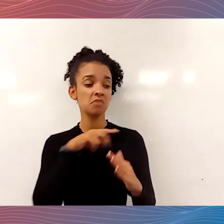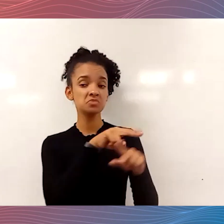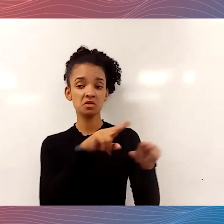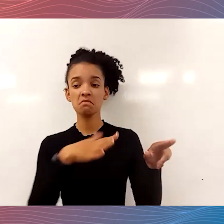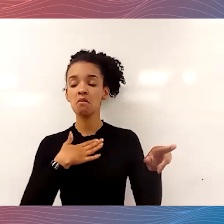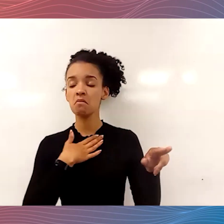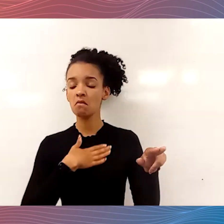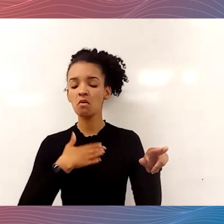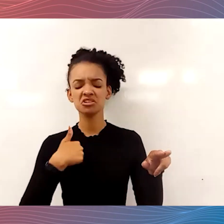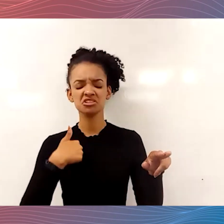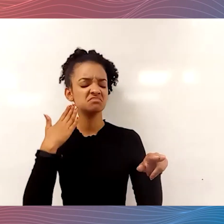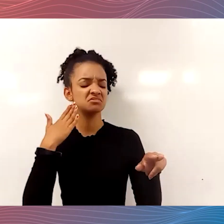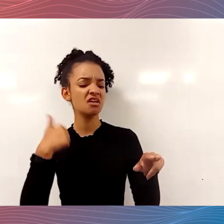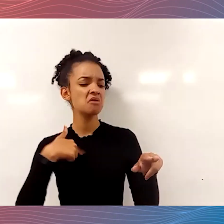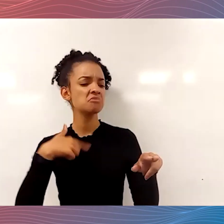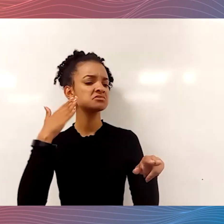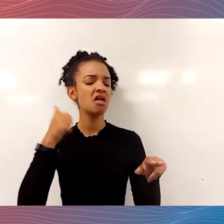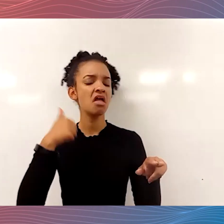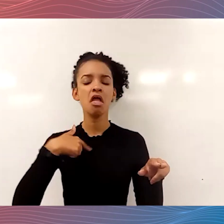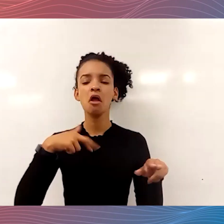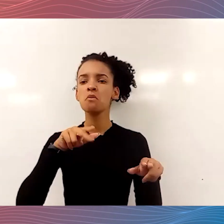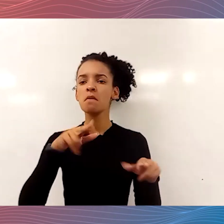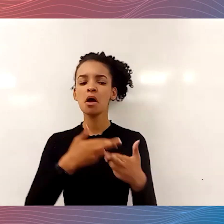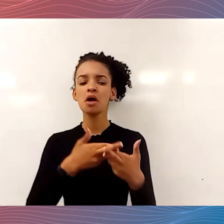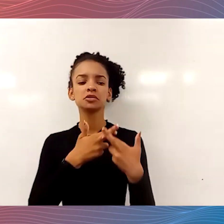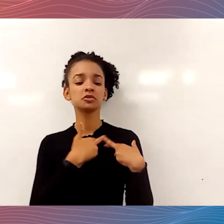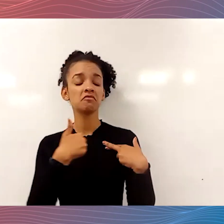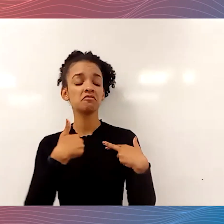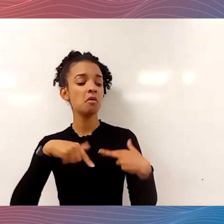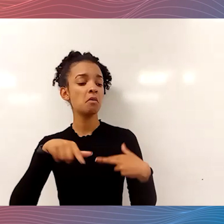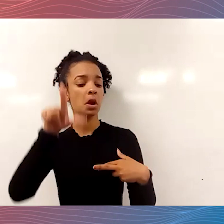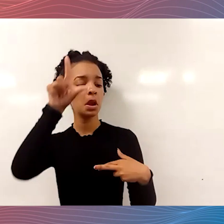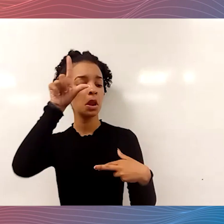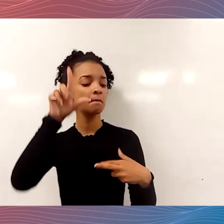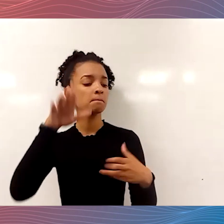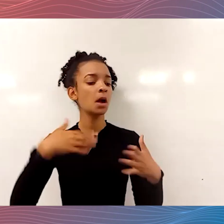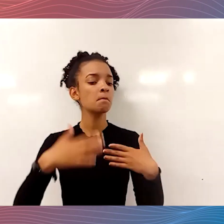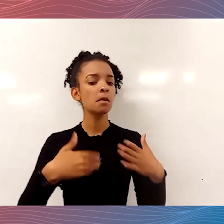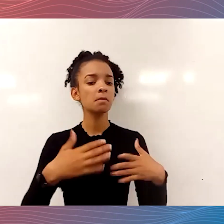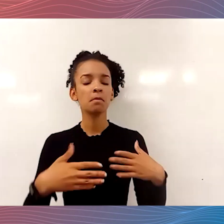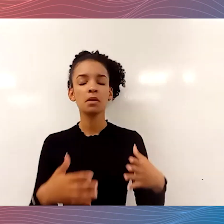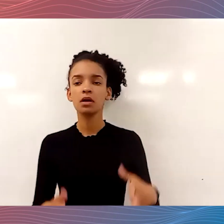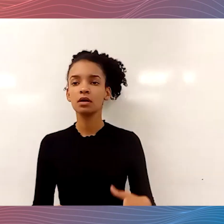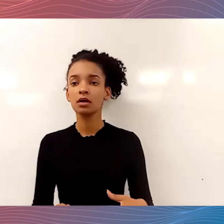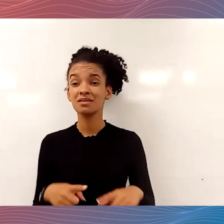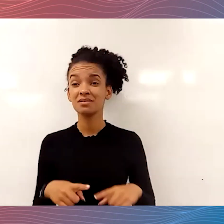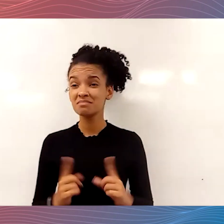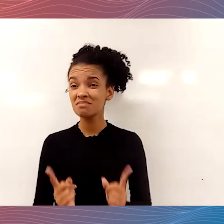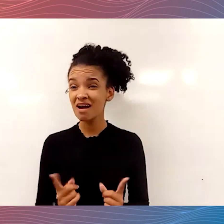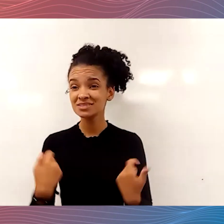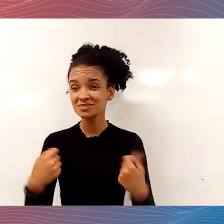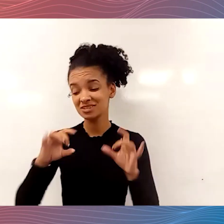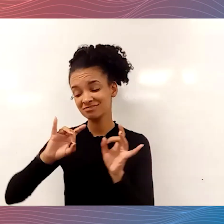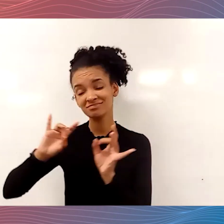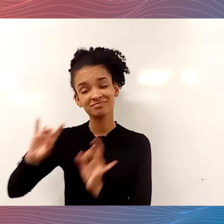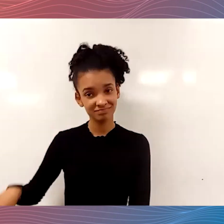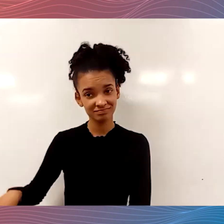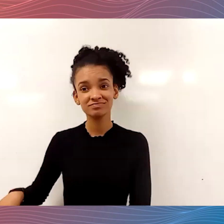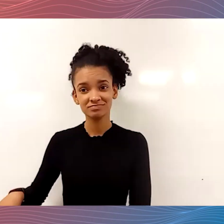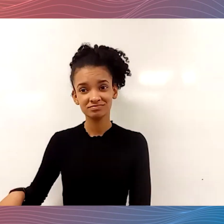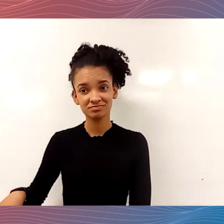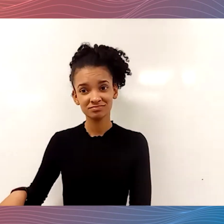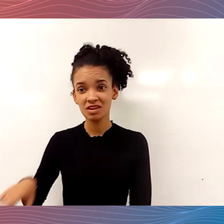eu sei aquilo, sou irmão responsável, sou irmão coordenador, sou cooperador, sou isso. Enquanto eu não jogar fora essa capa, você não consegue